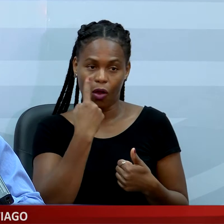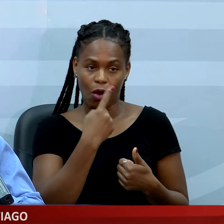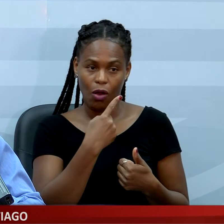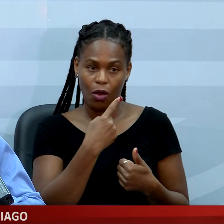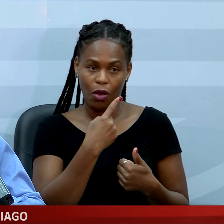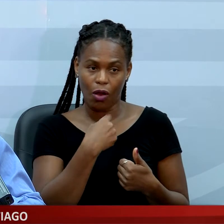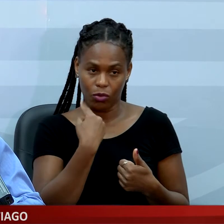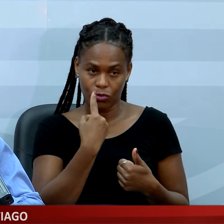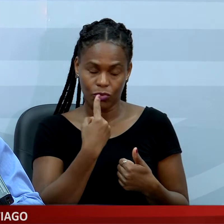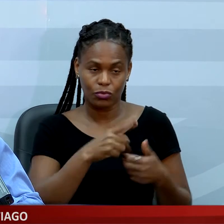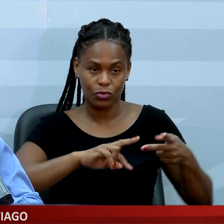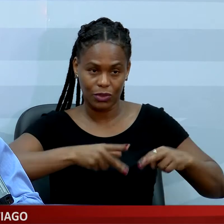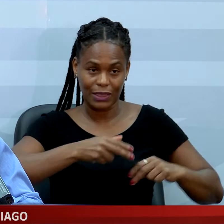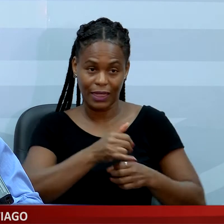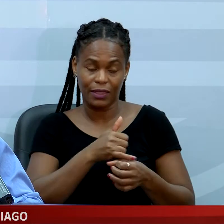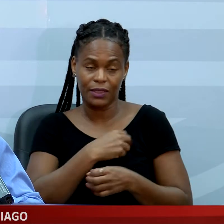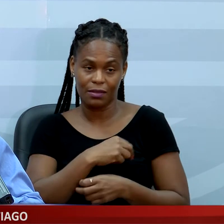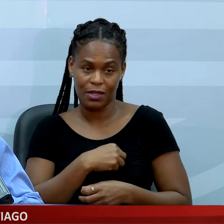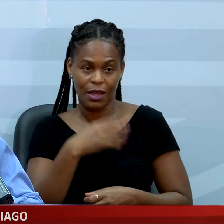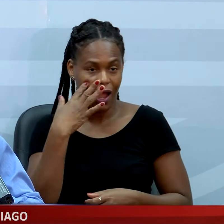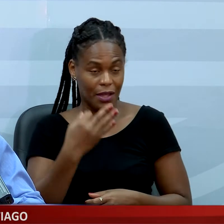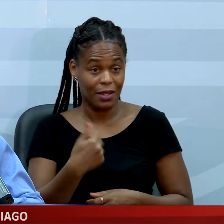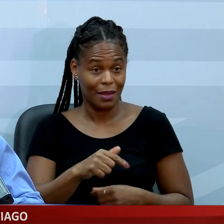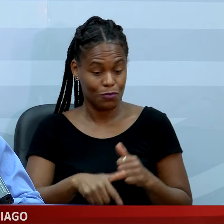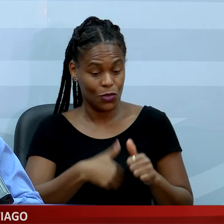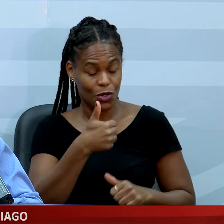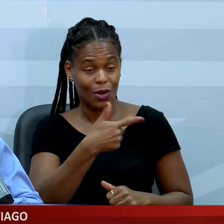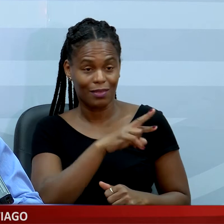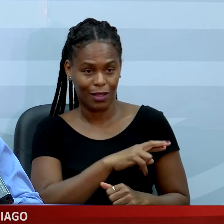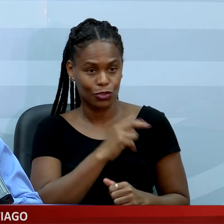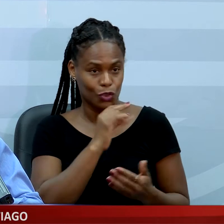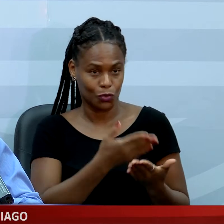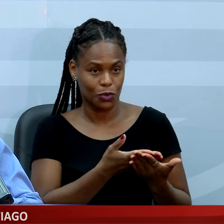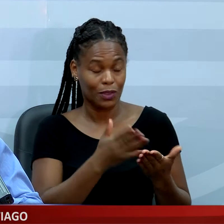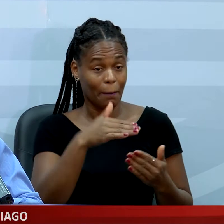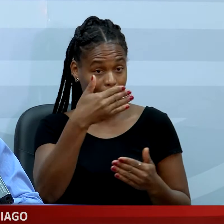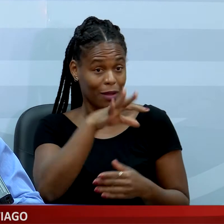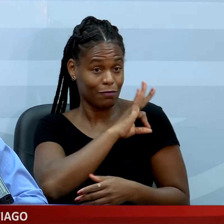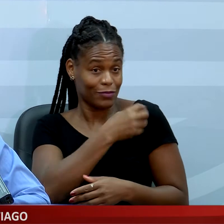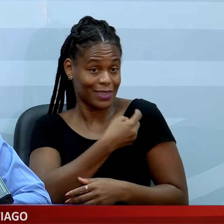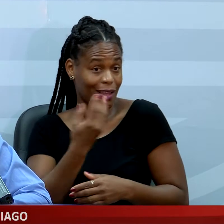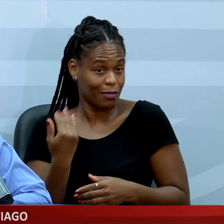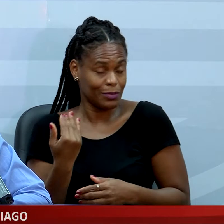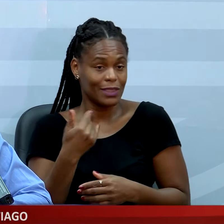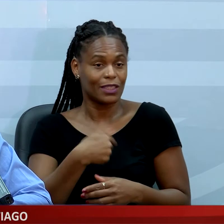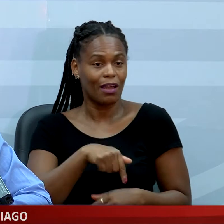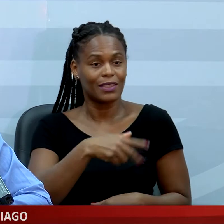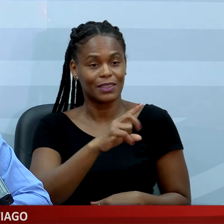o Concelho de Santiago, que ainda tem a melhor taxa de cobertura da primeira dose, está com